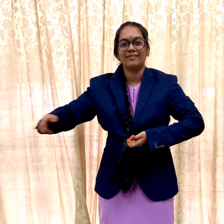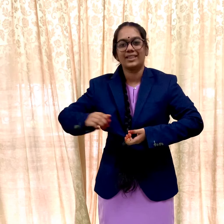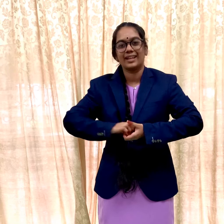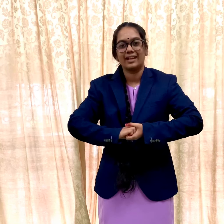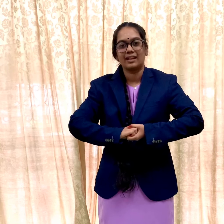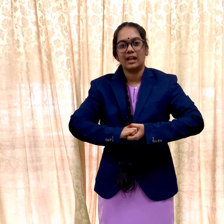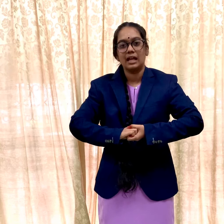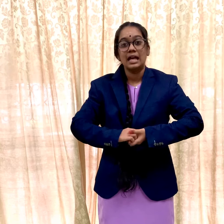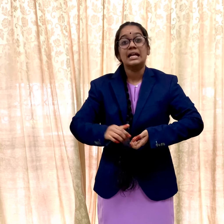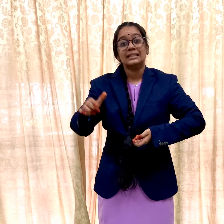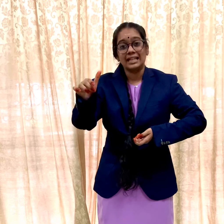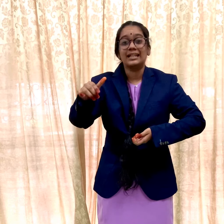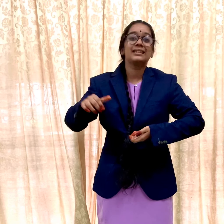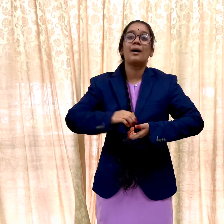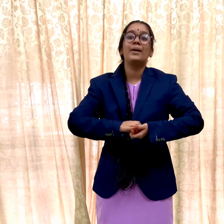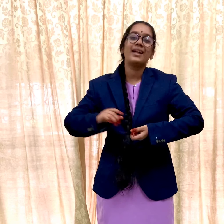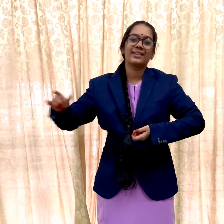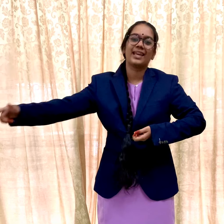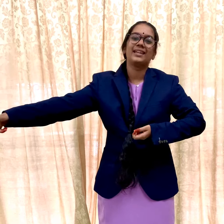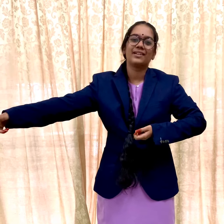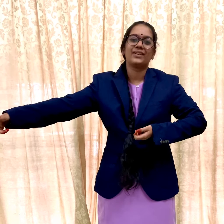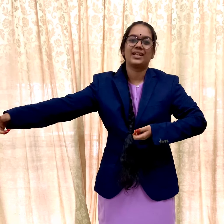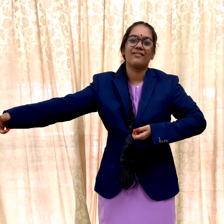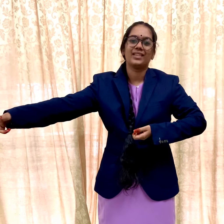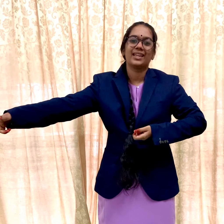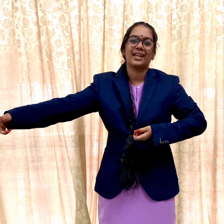வின்தSal